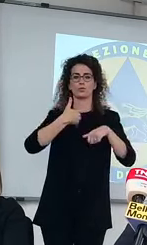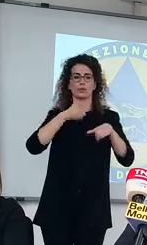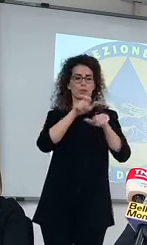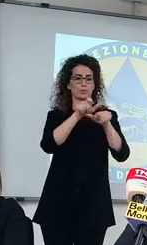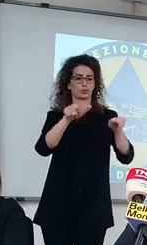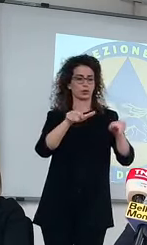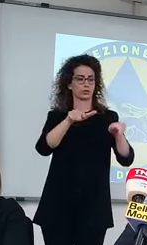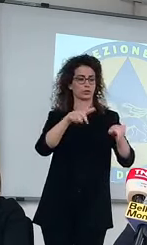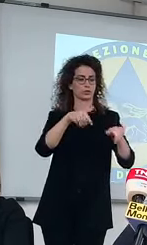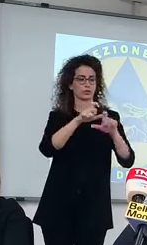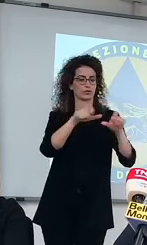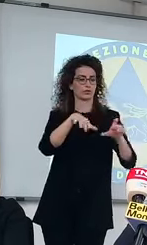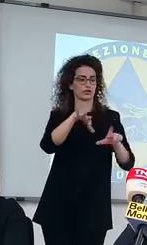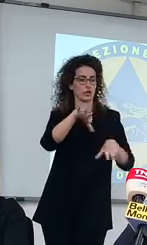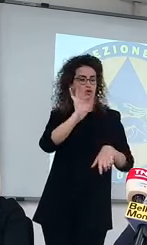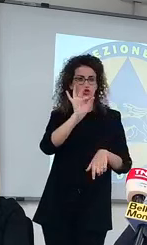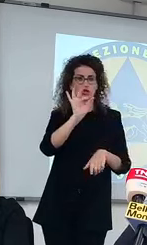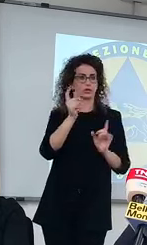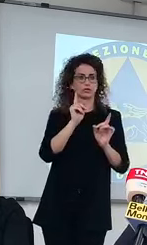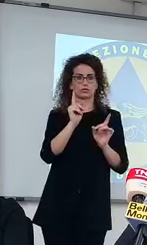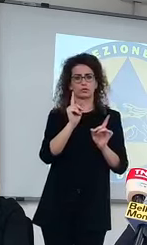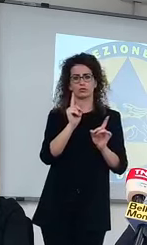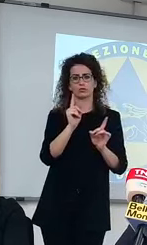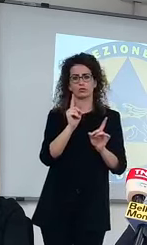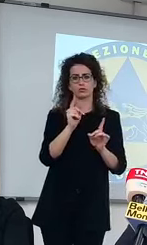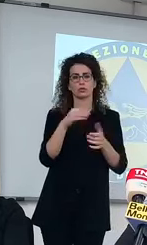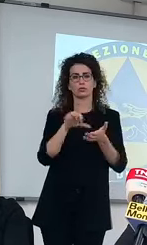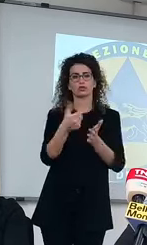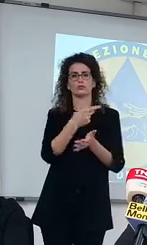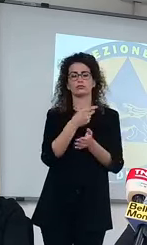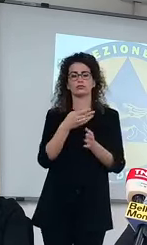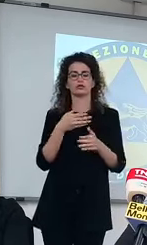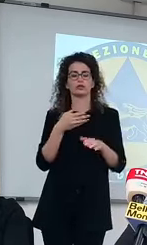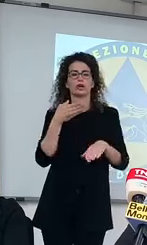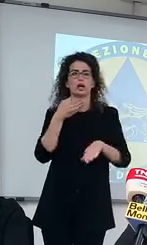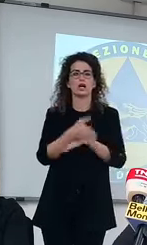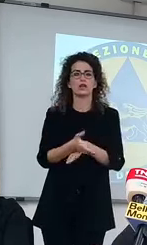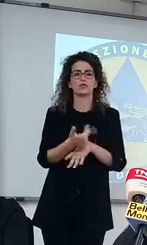decidere il vaccino. Uno va e si becca in anamnesi quello che.